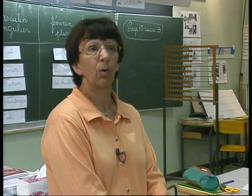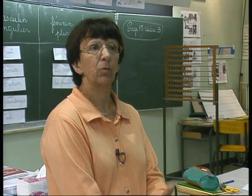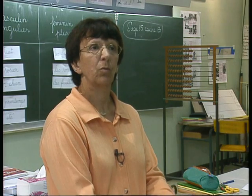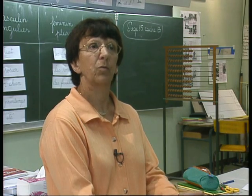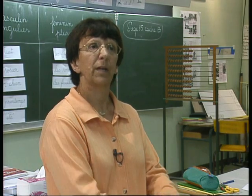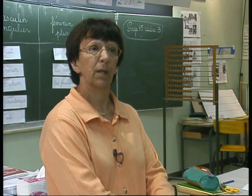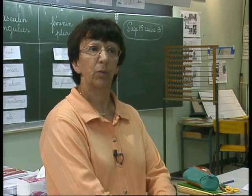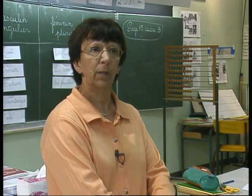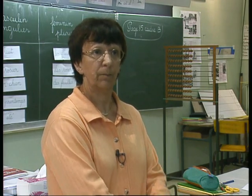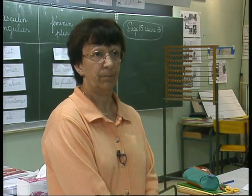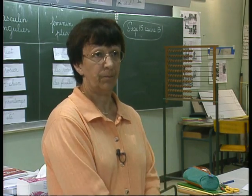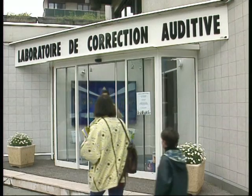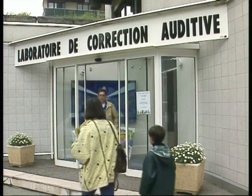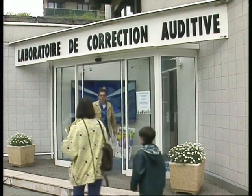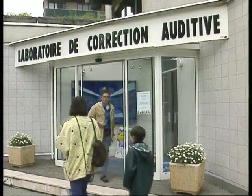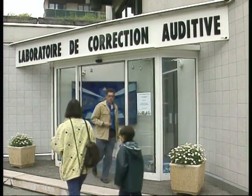sa maman d'intervenir.